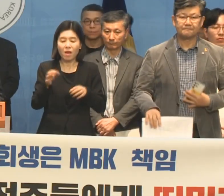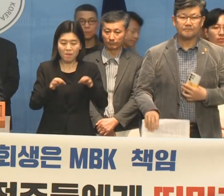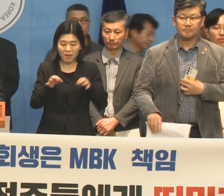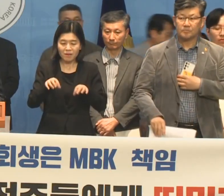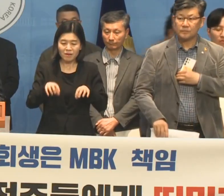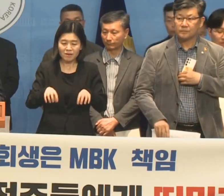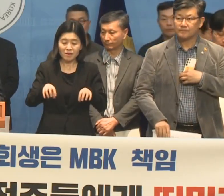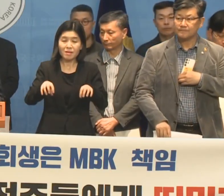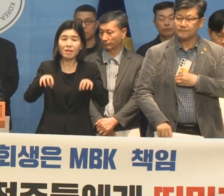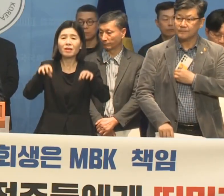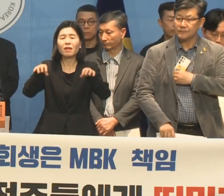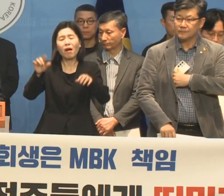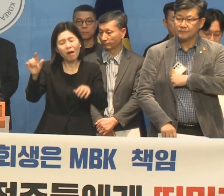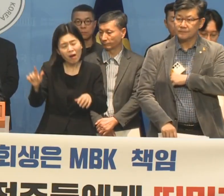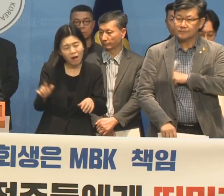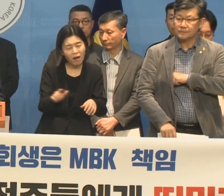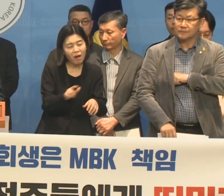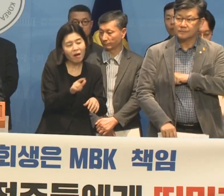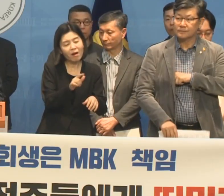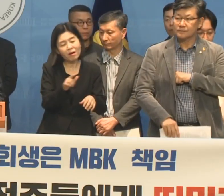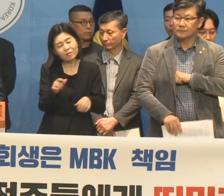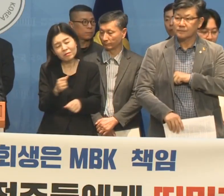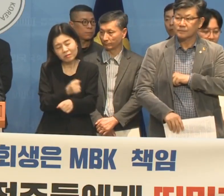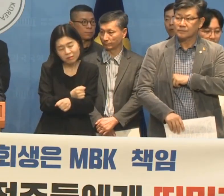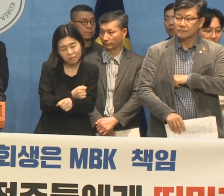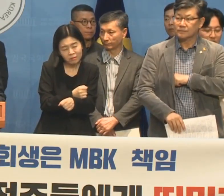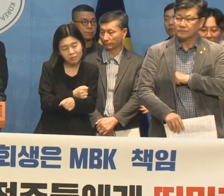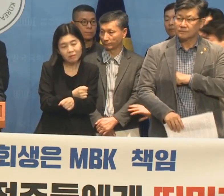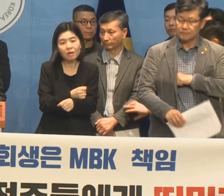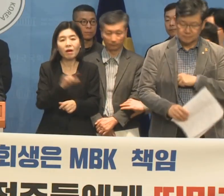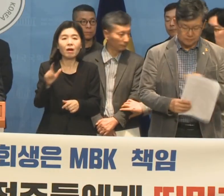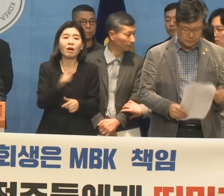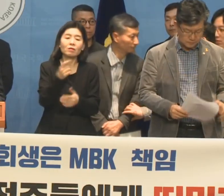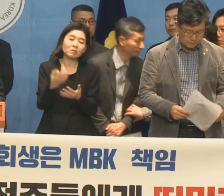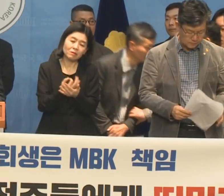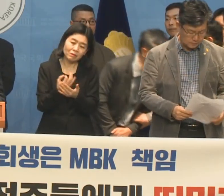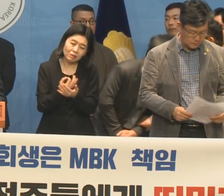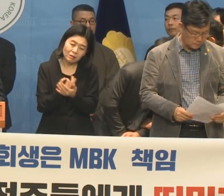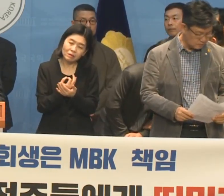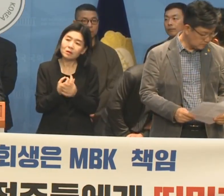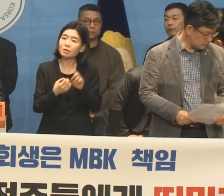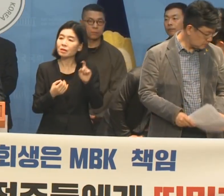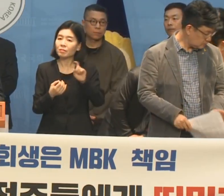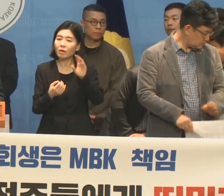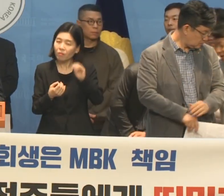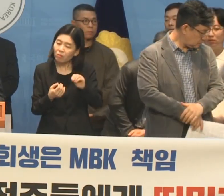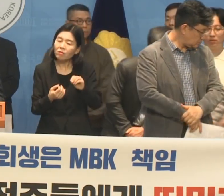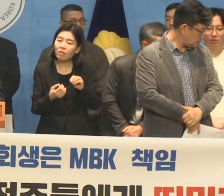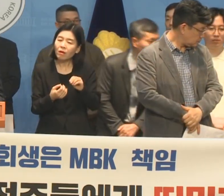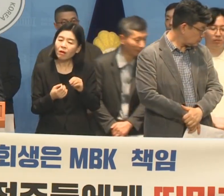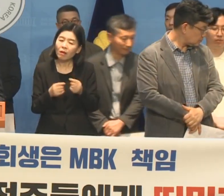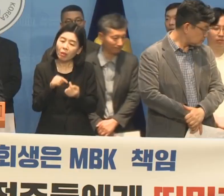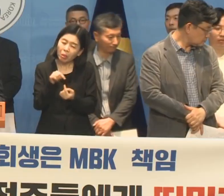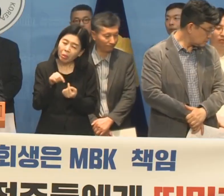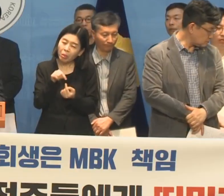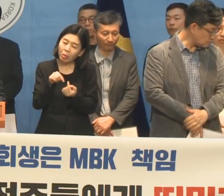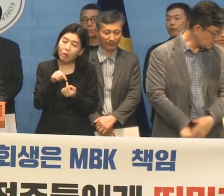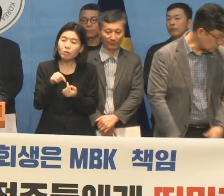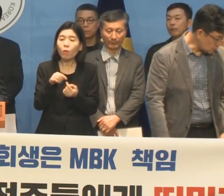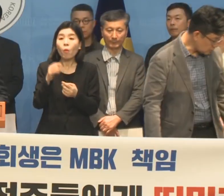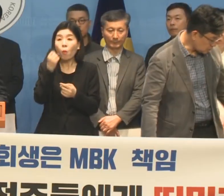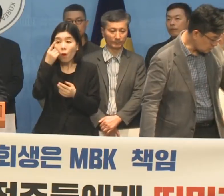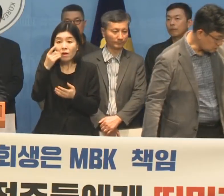하루하루를 힘겹게 버텨온 분들입니다. 하루 매출 10만 원밖에 나오지 않아도 월세는 그대로 내야